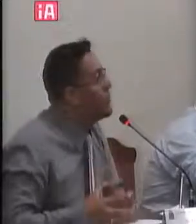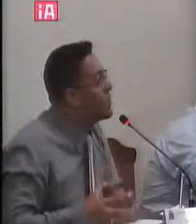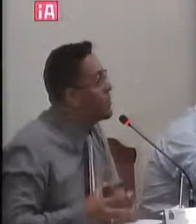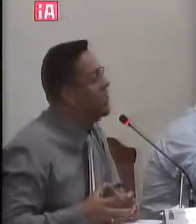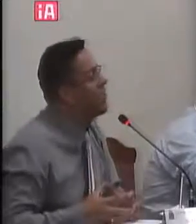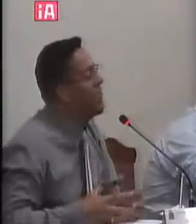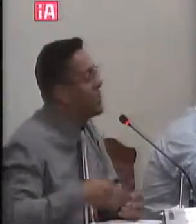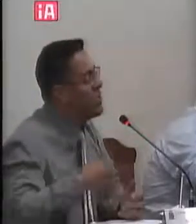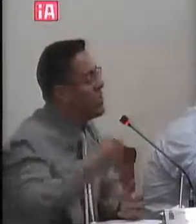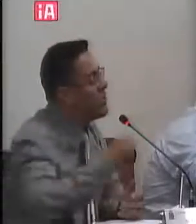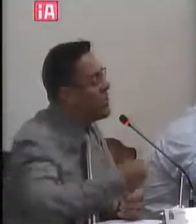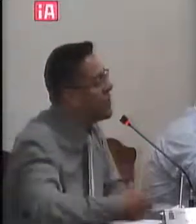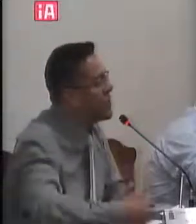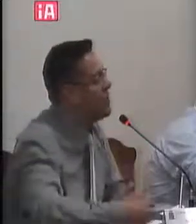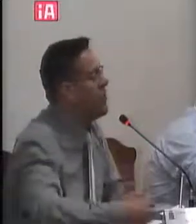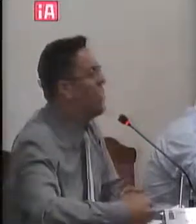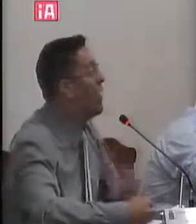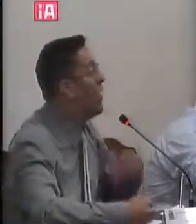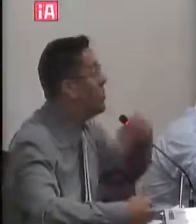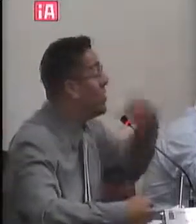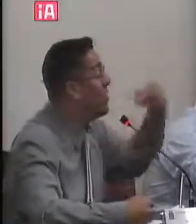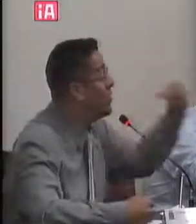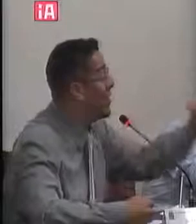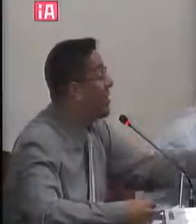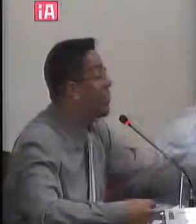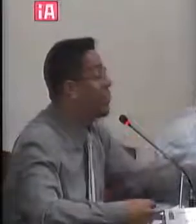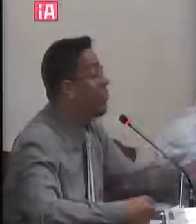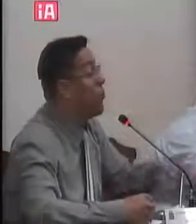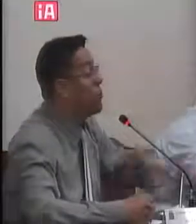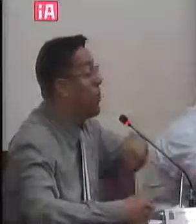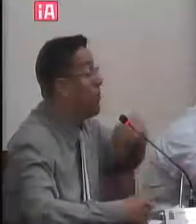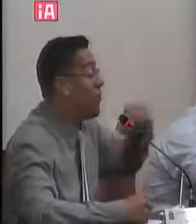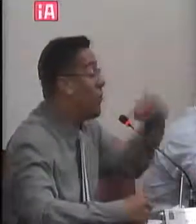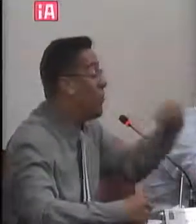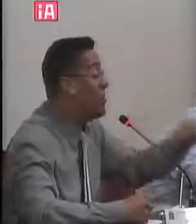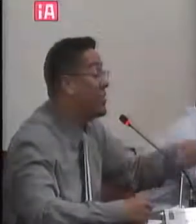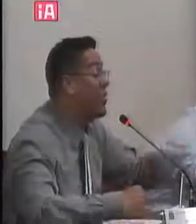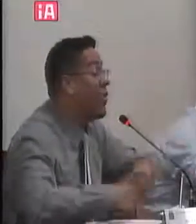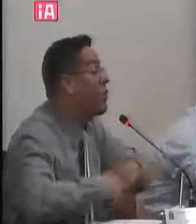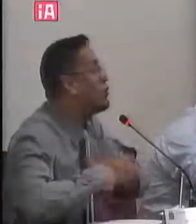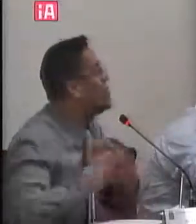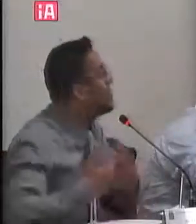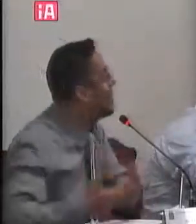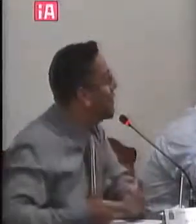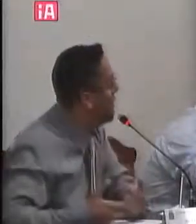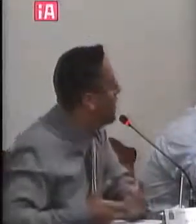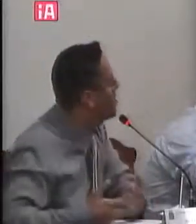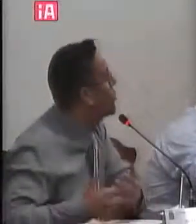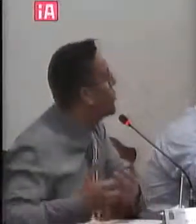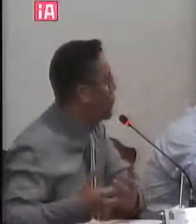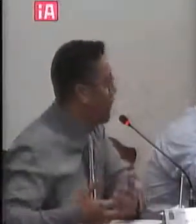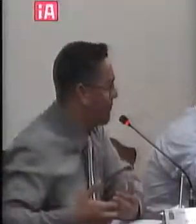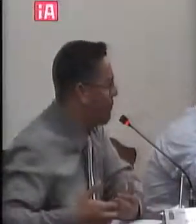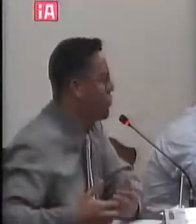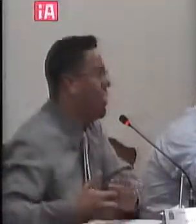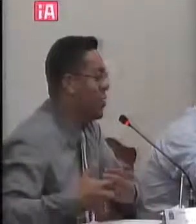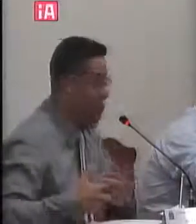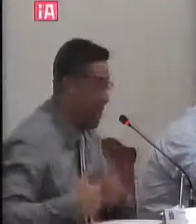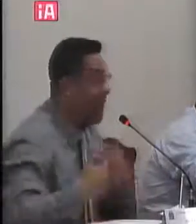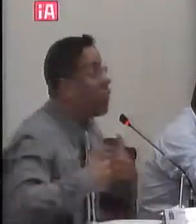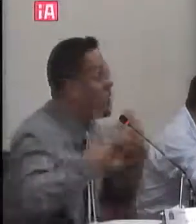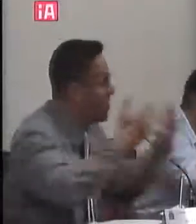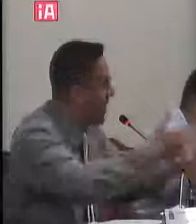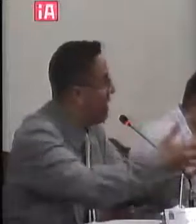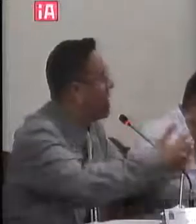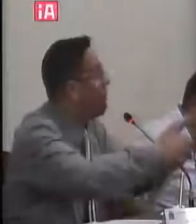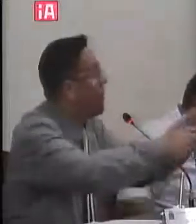as emendas que a gente fez. A gente fez emenda de acessibilidade, tinha a questão do Projovem, que era uma coisa que não é utilizada mais, que nós suprimimos. Gostaria